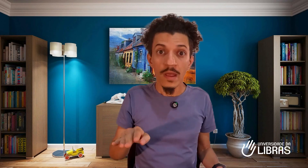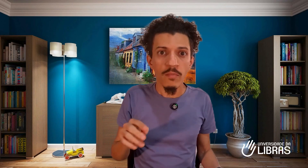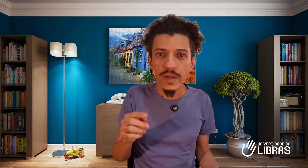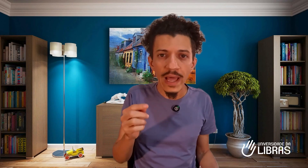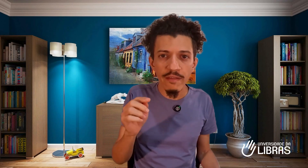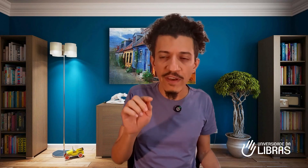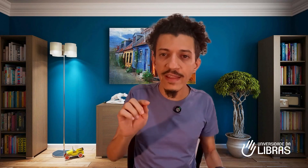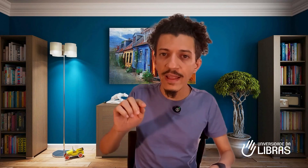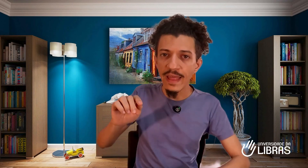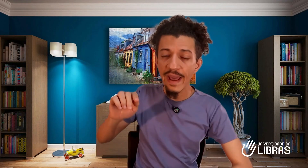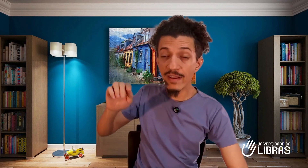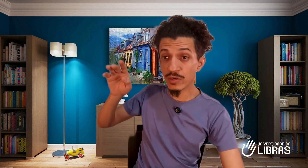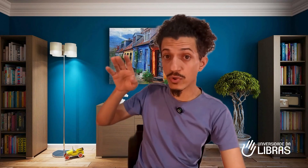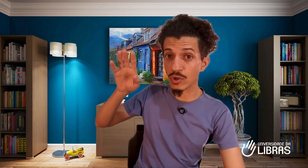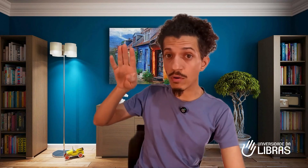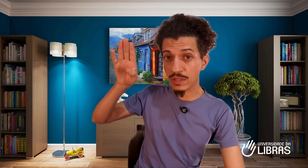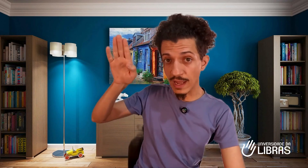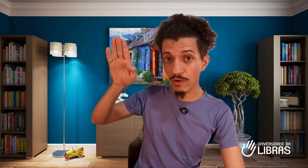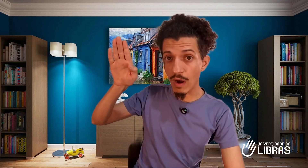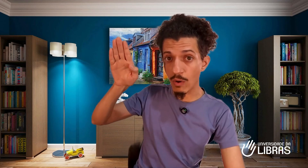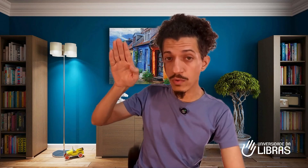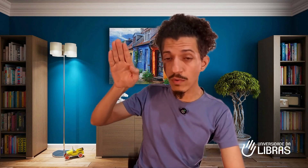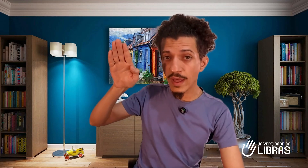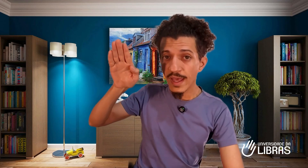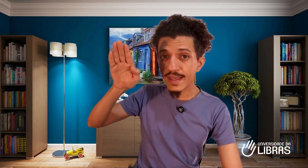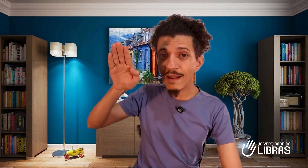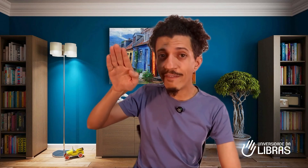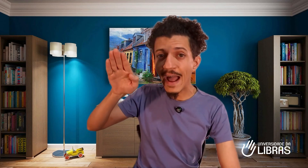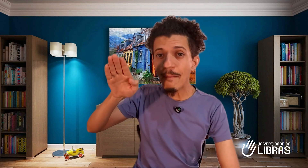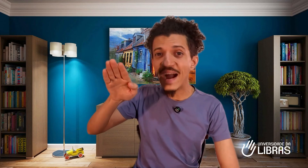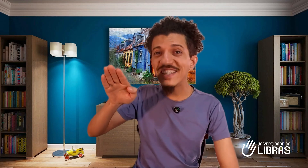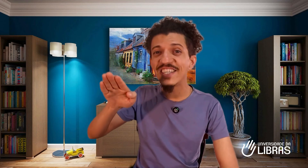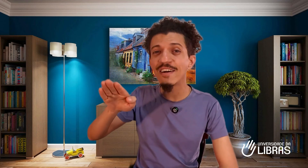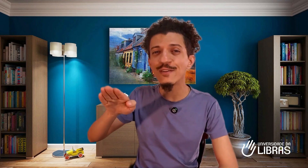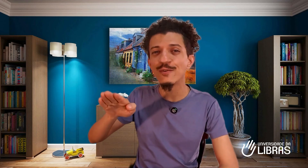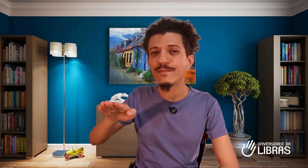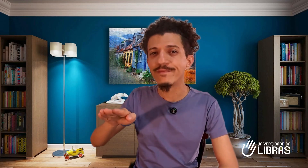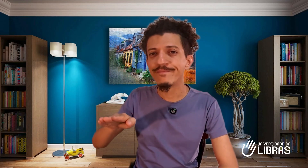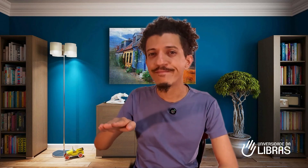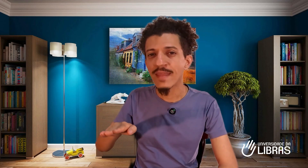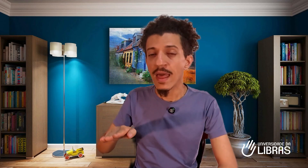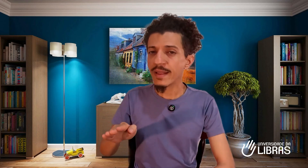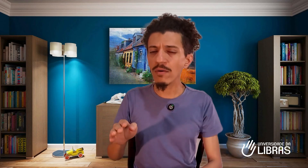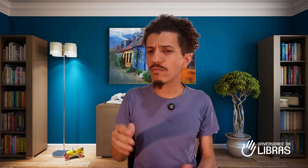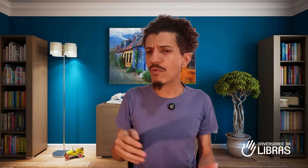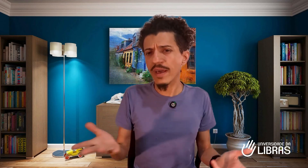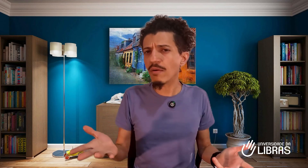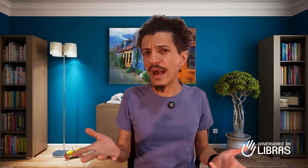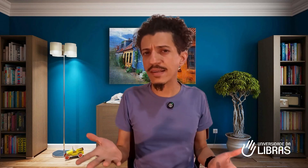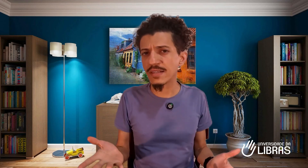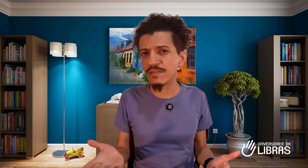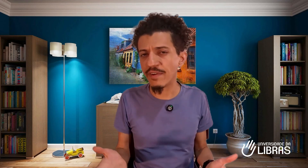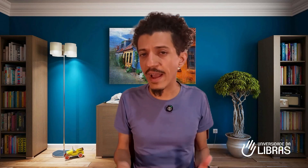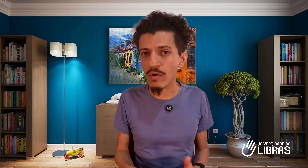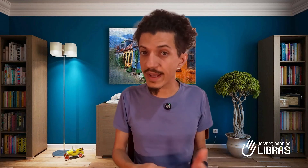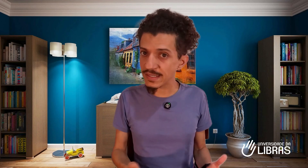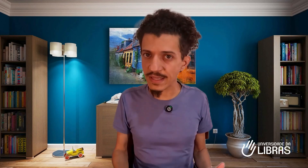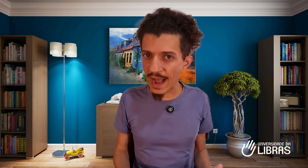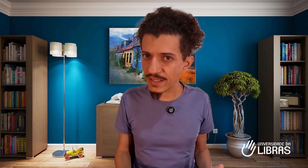Porque ele vem da ideia de que o sol está lá no alto e que ele vai abaixando. Então, qualquer lugar que você tiver, qualquer cidade que você